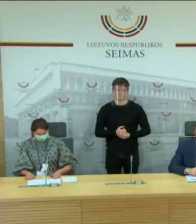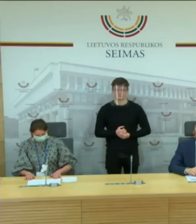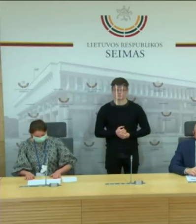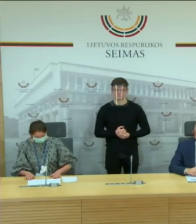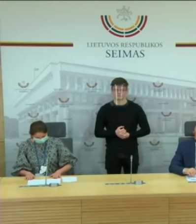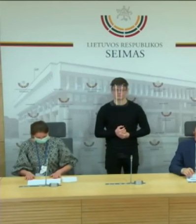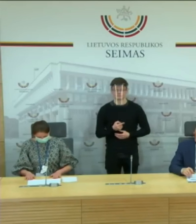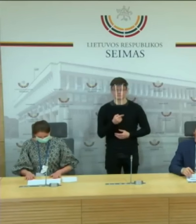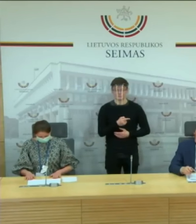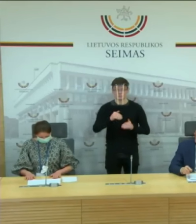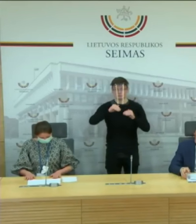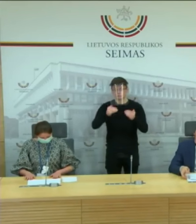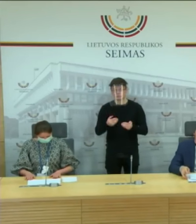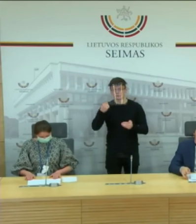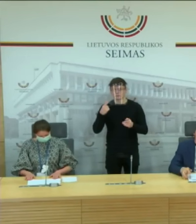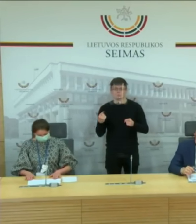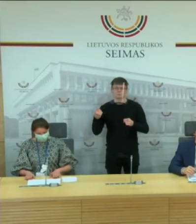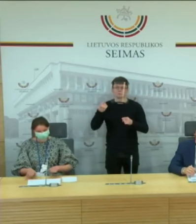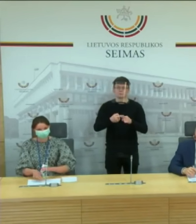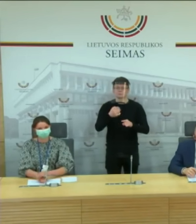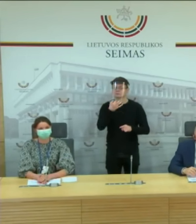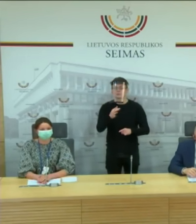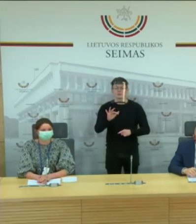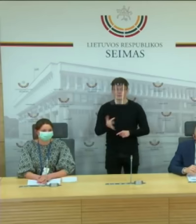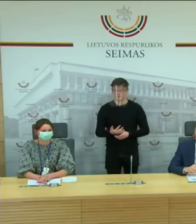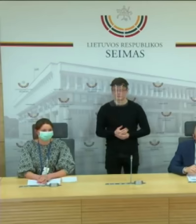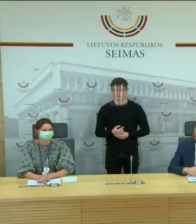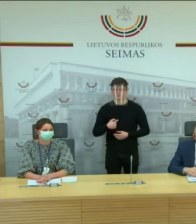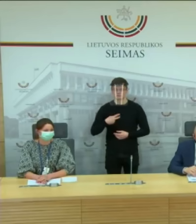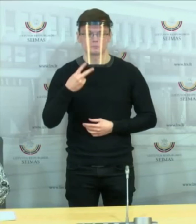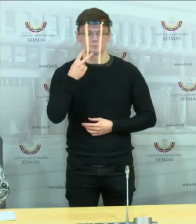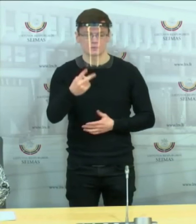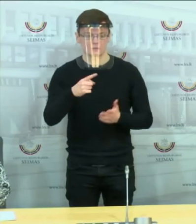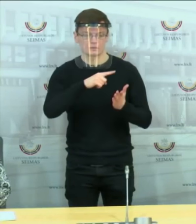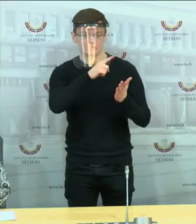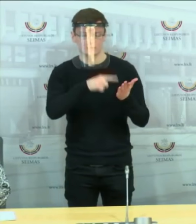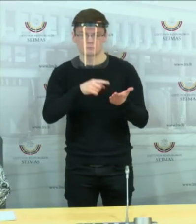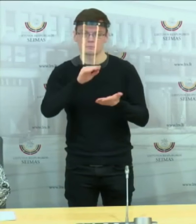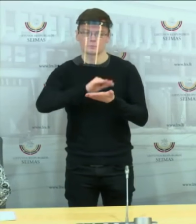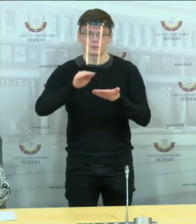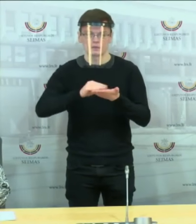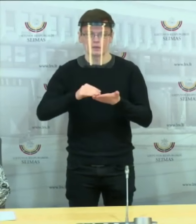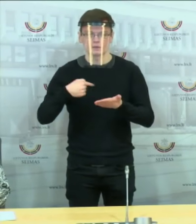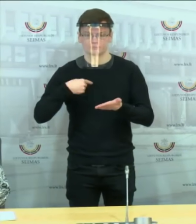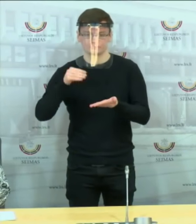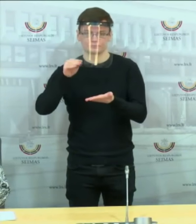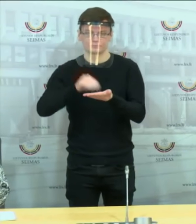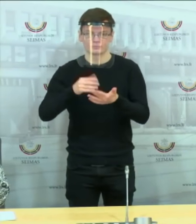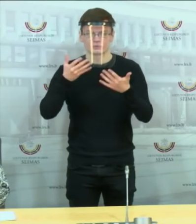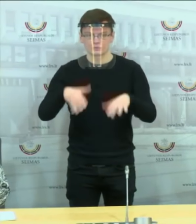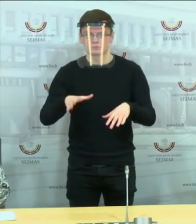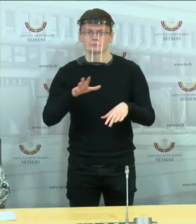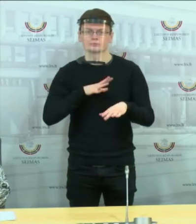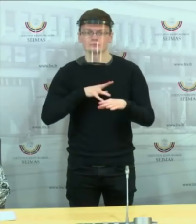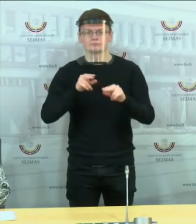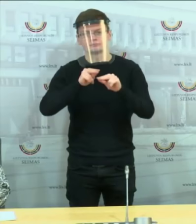trumpai dabar gal tik tai papildysiu, ką matydamas klausimą užrašytą tiesiog pasižymėjau, aš esu jau tą minėjęs